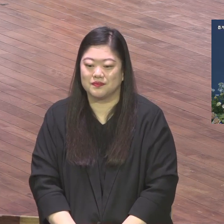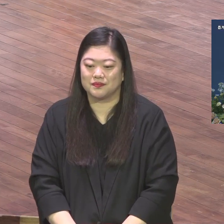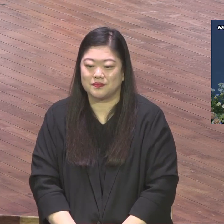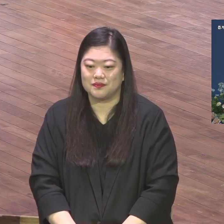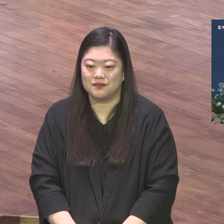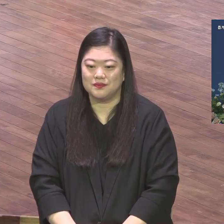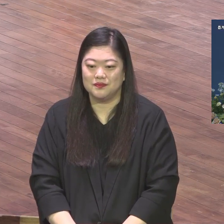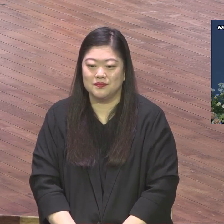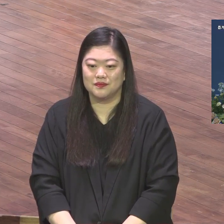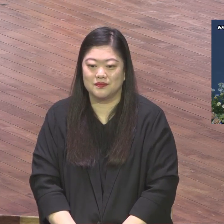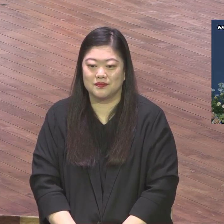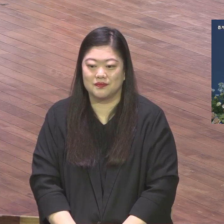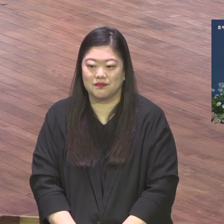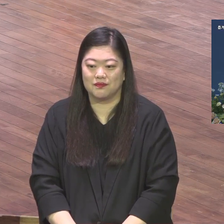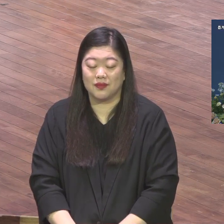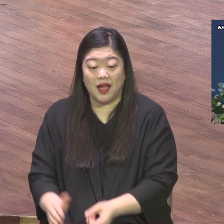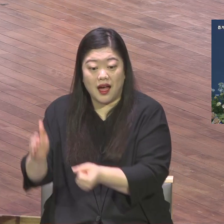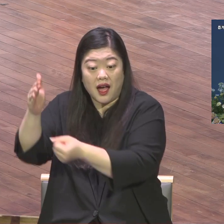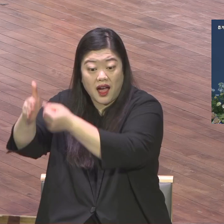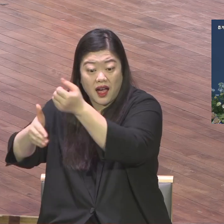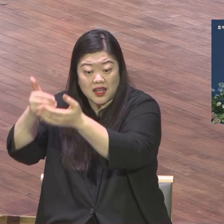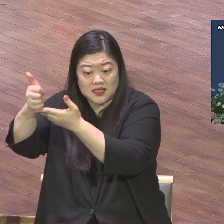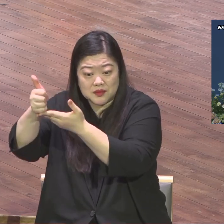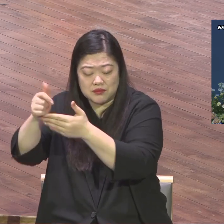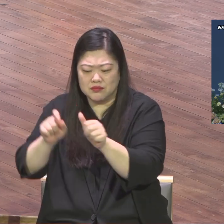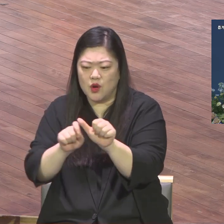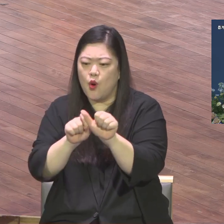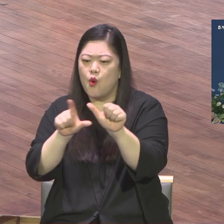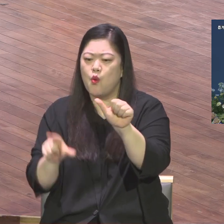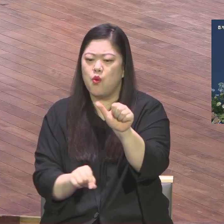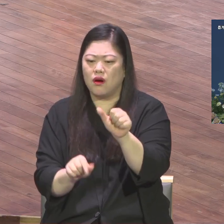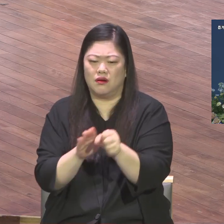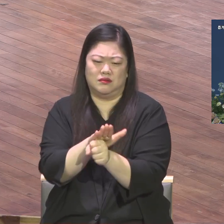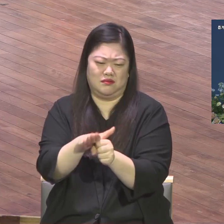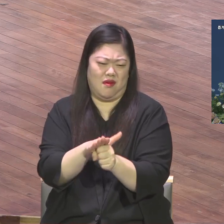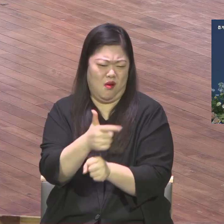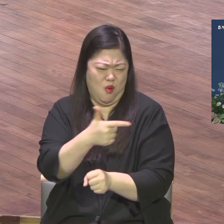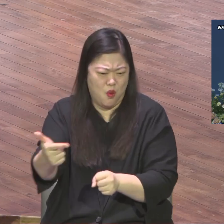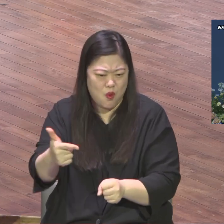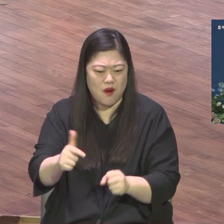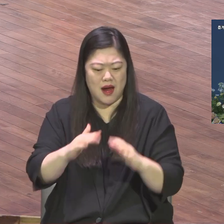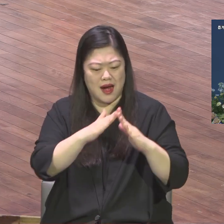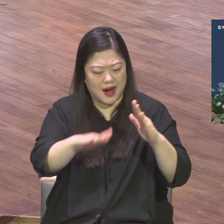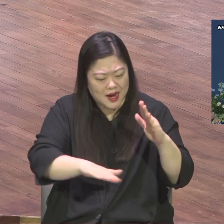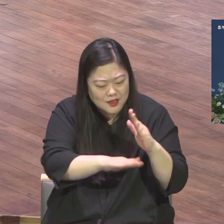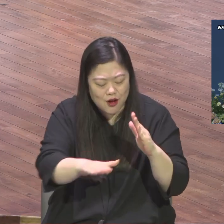그만큼 하나님의 기대가 담긴 축복된 공동체다.